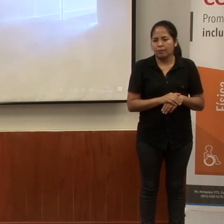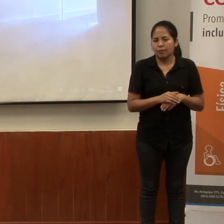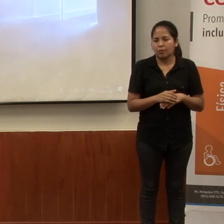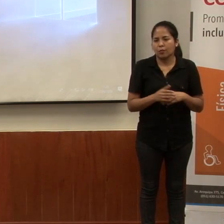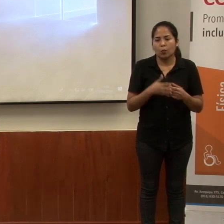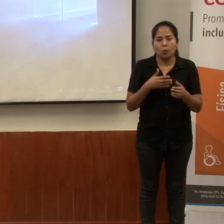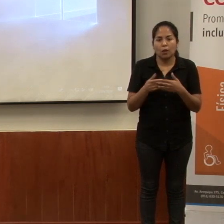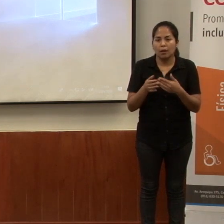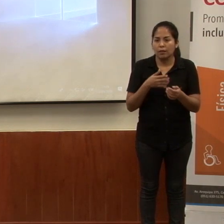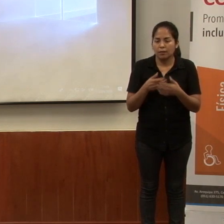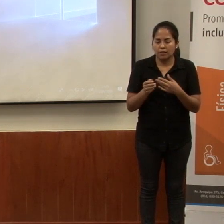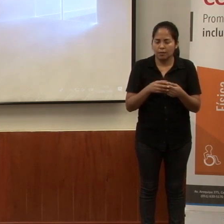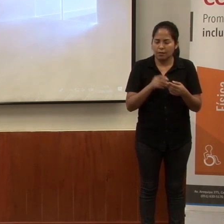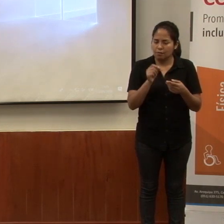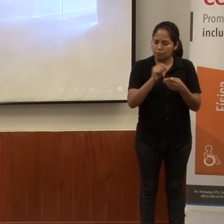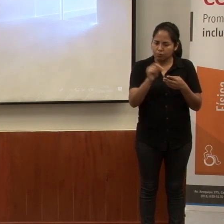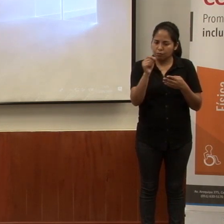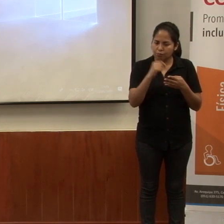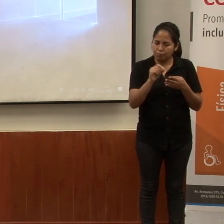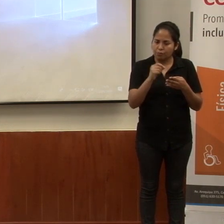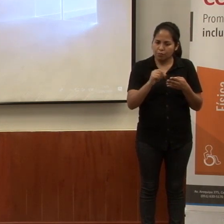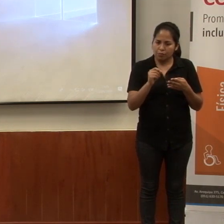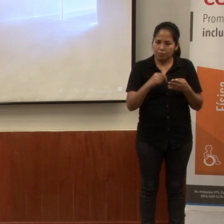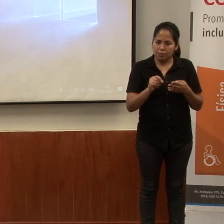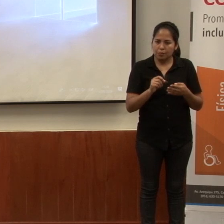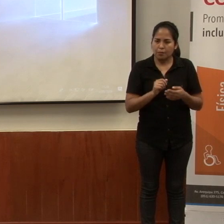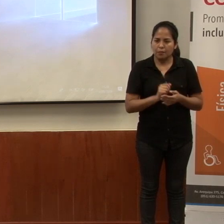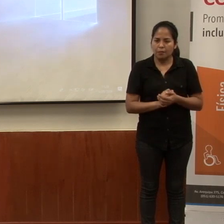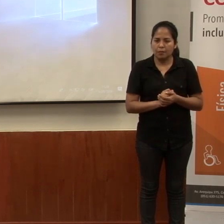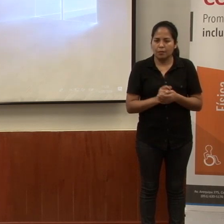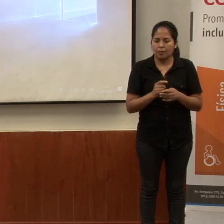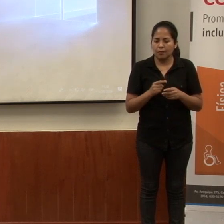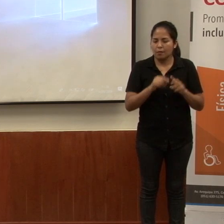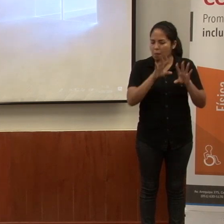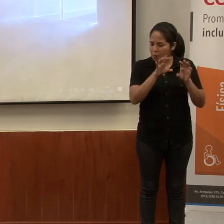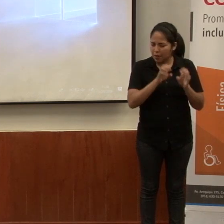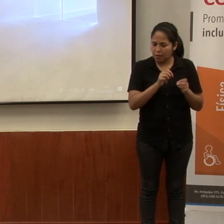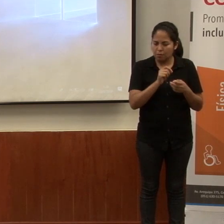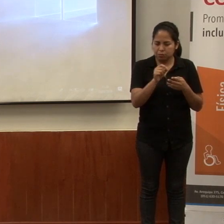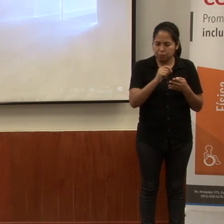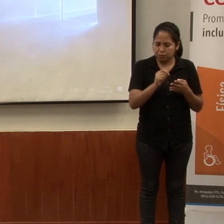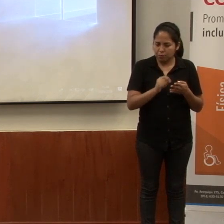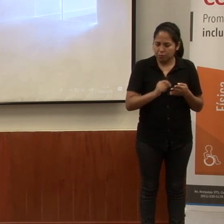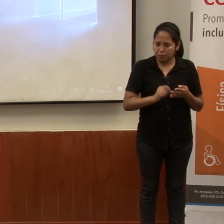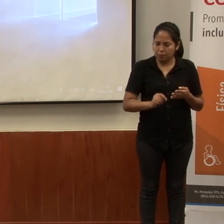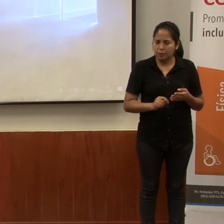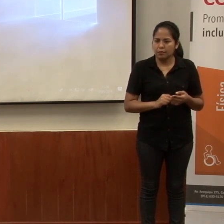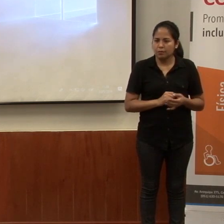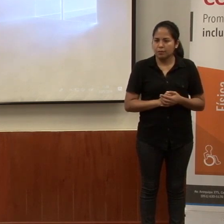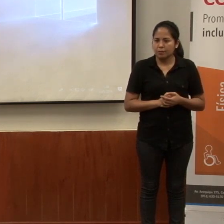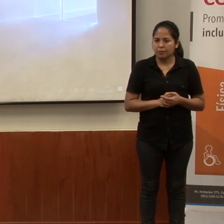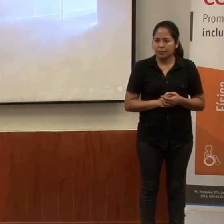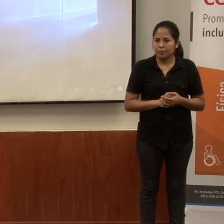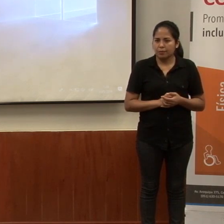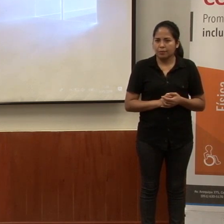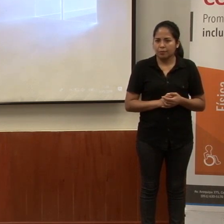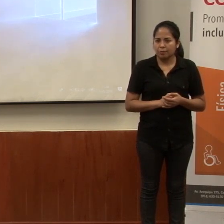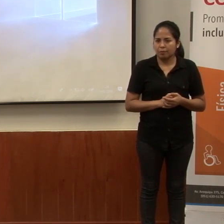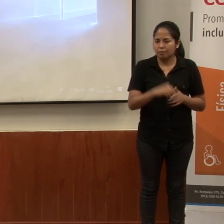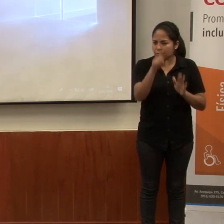Cualquiera que tenga alguna de esas variables, más los diagnósticos de alta, de sepsis y esto de acá, nominal